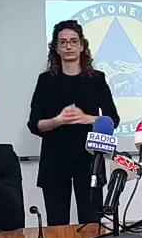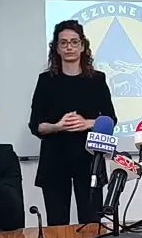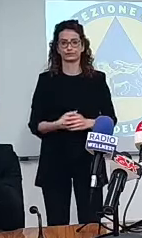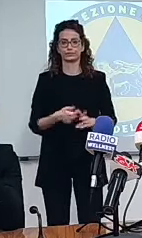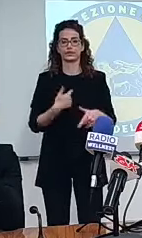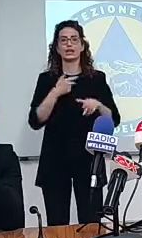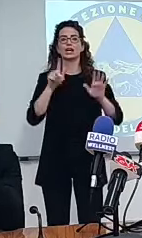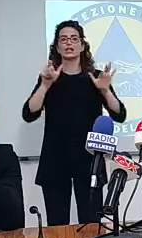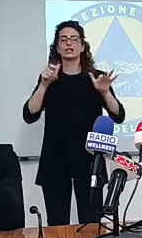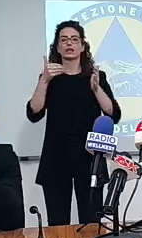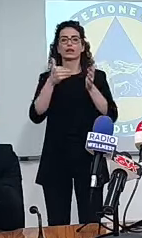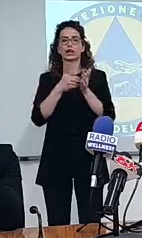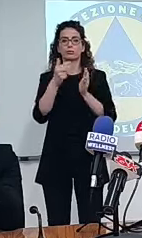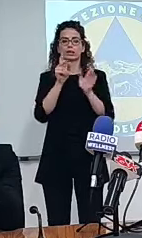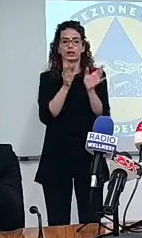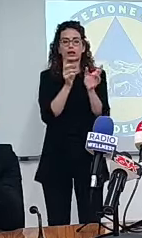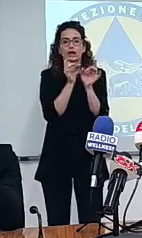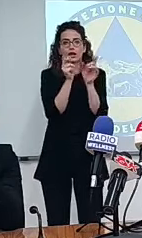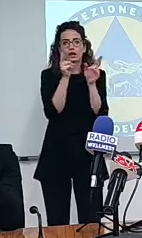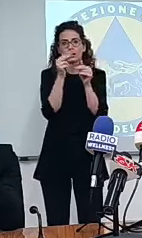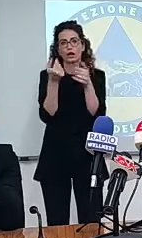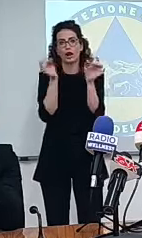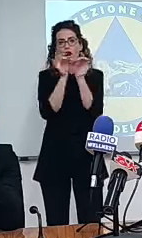70.000 posti liberi.